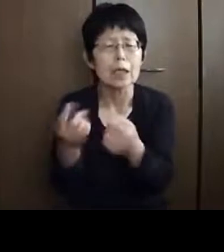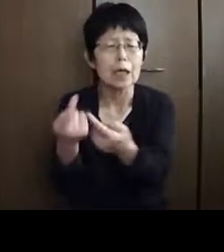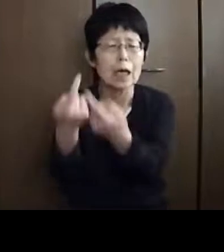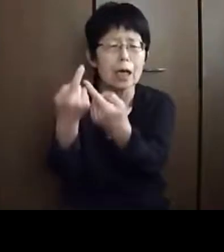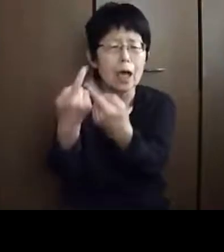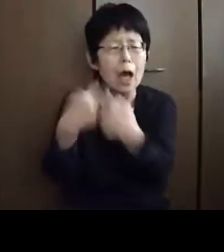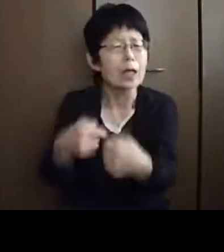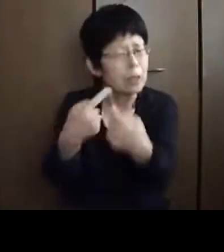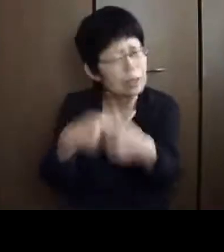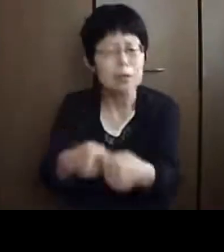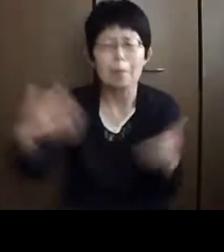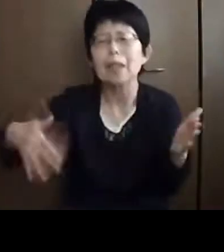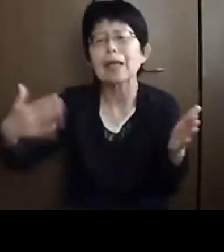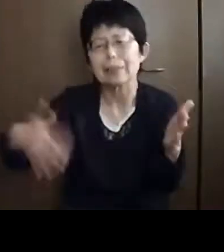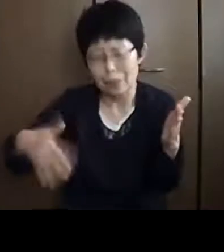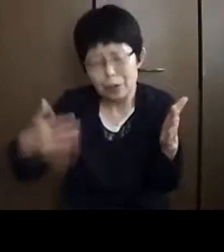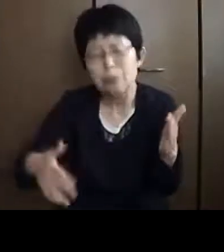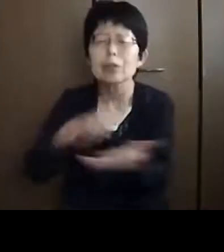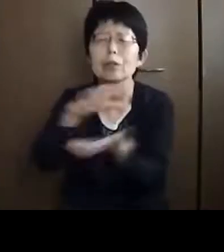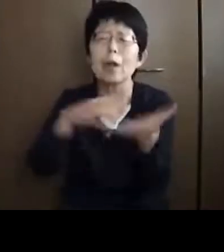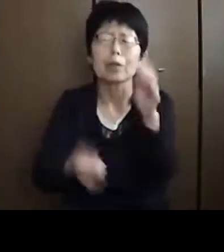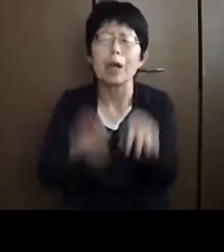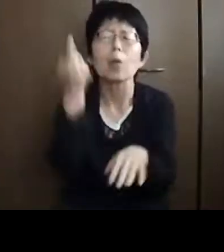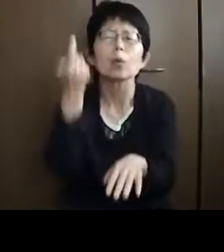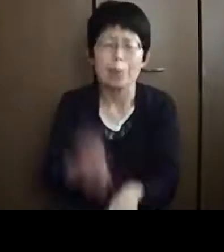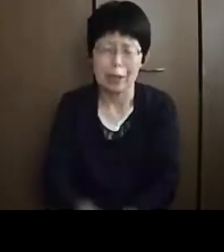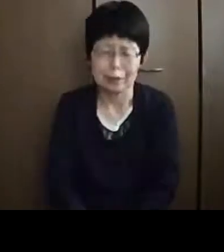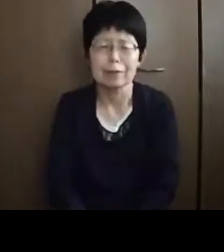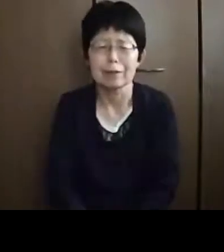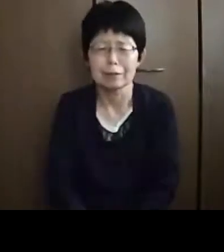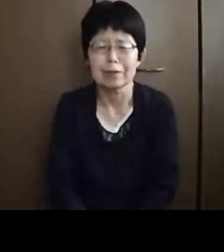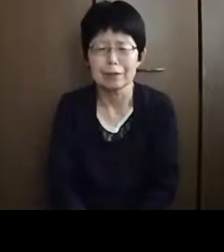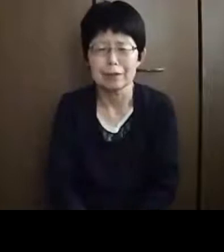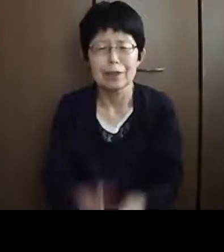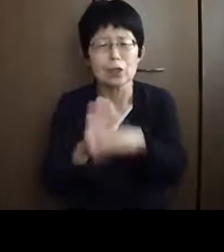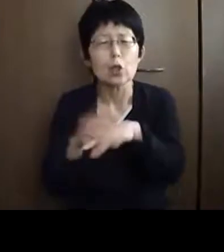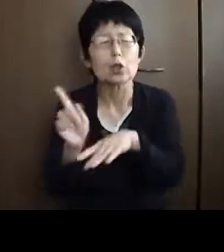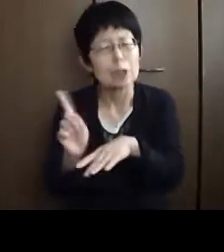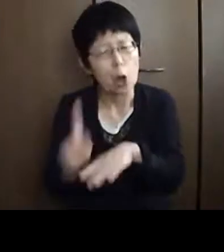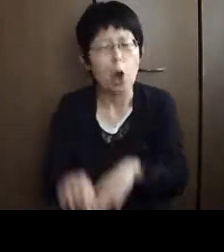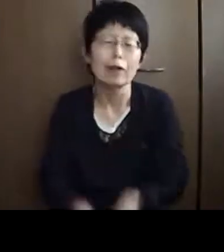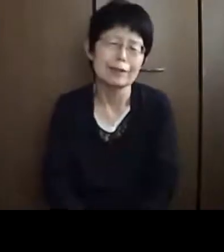があるんですけれども、 はいはい、 どうしましょうね。